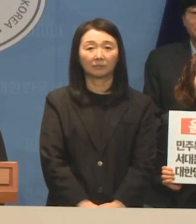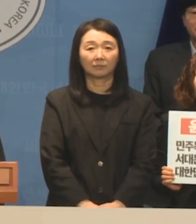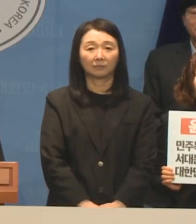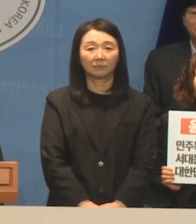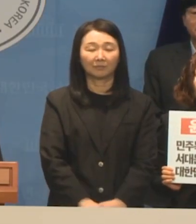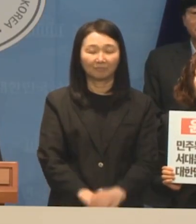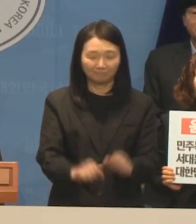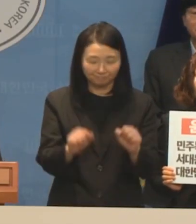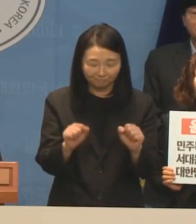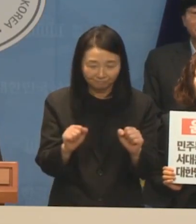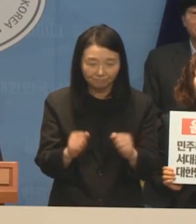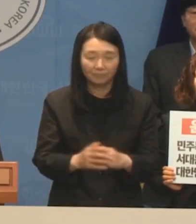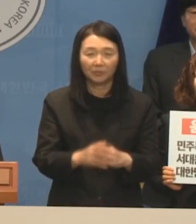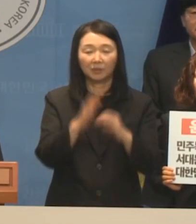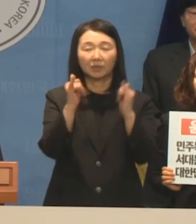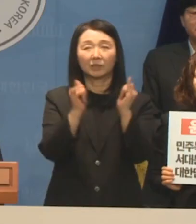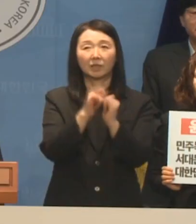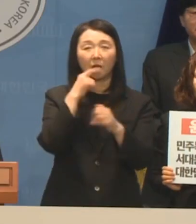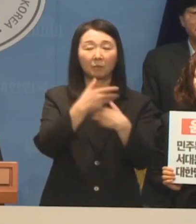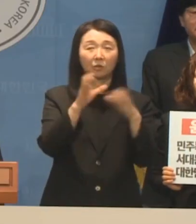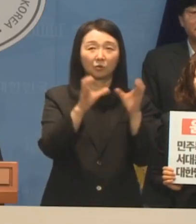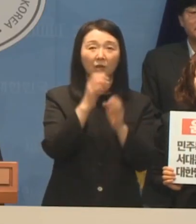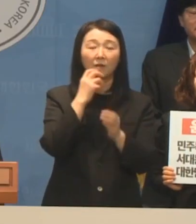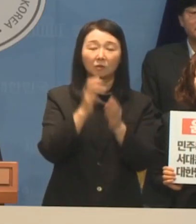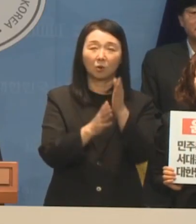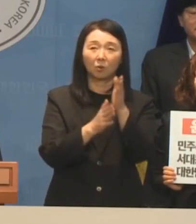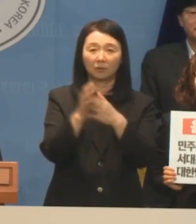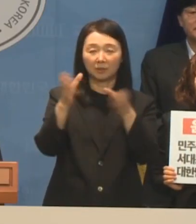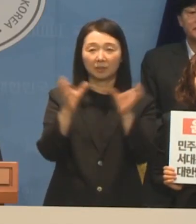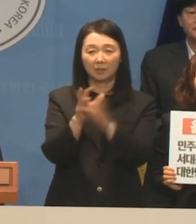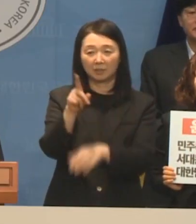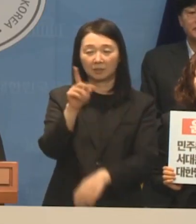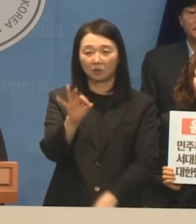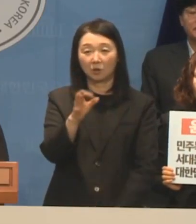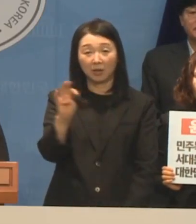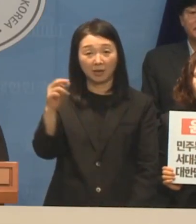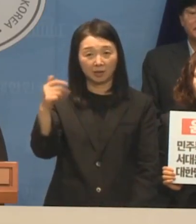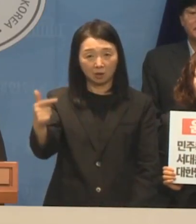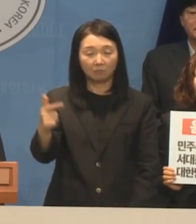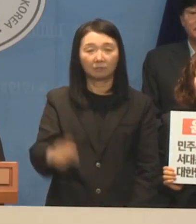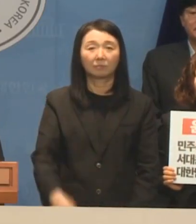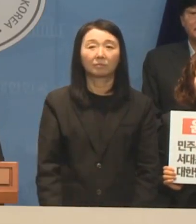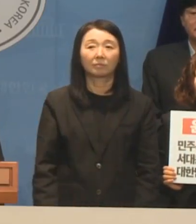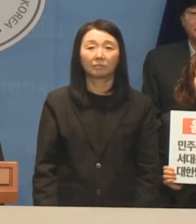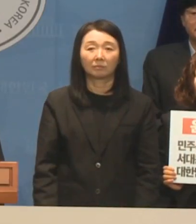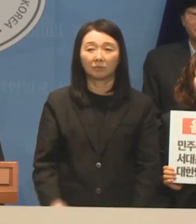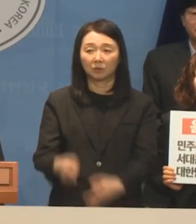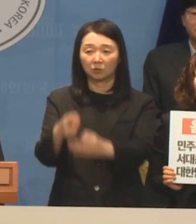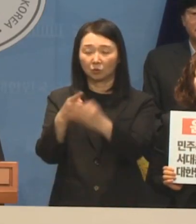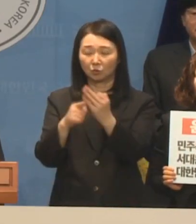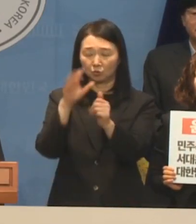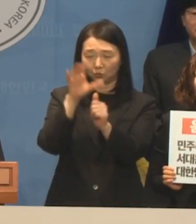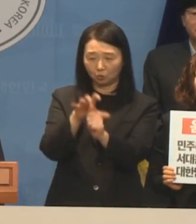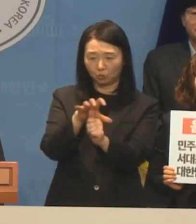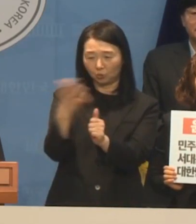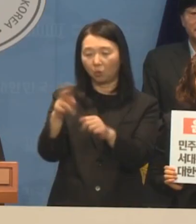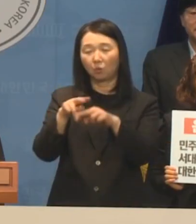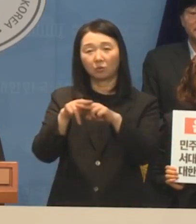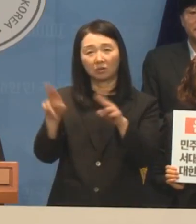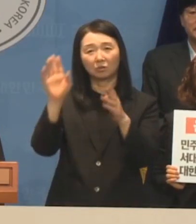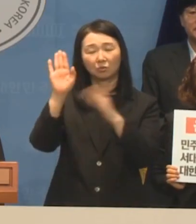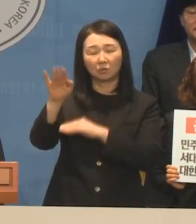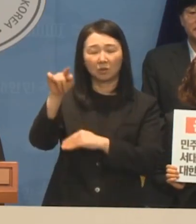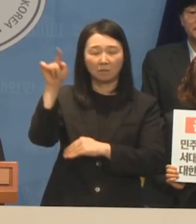예, 안녕하십니까. 사회민주당 서울시당 위원장 정혜연입니다. 윤석열 구속 취소 이후 매일 거리에